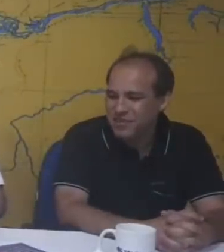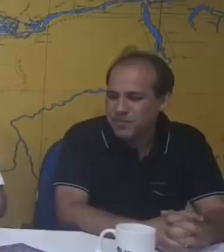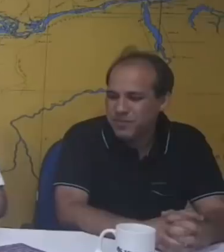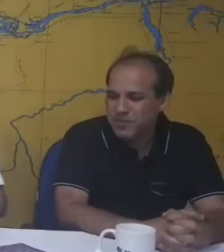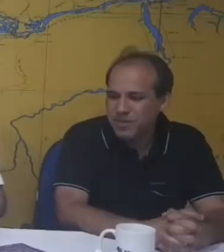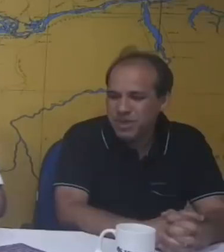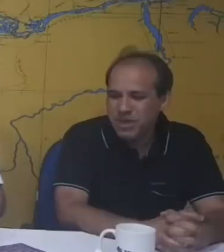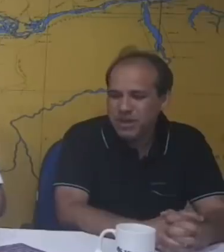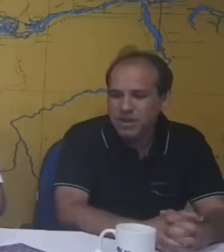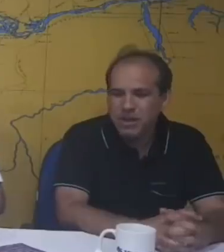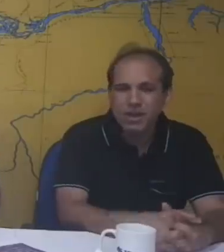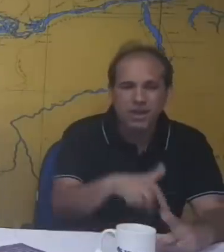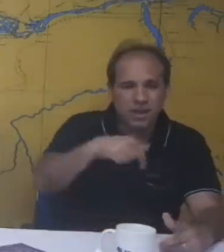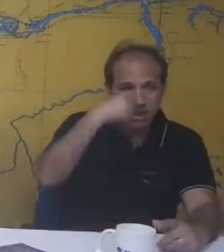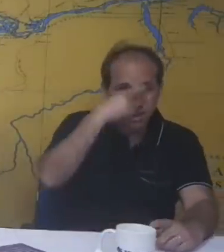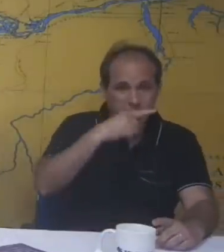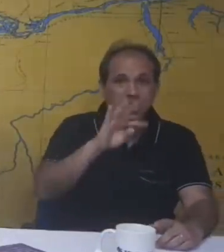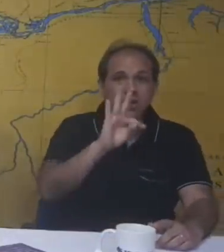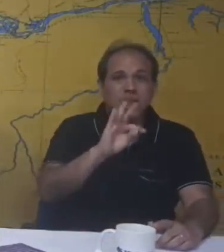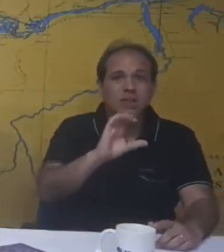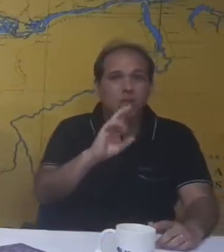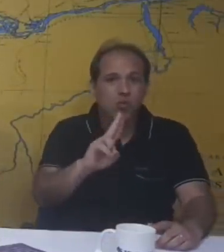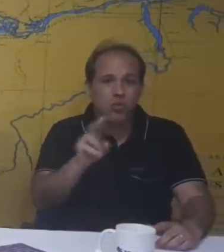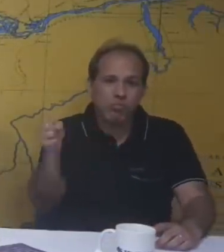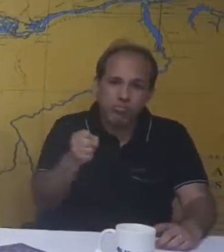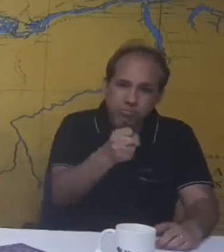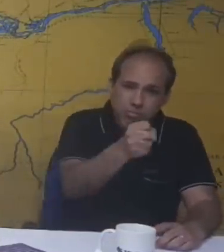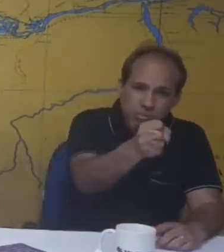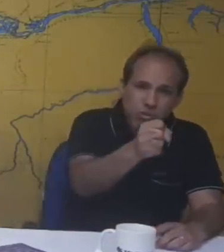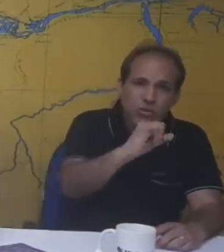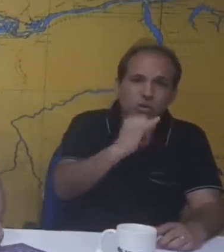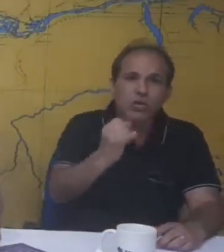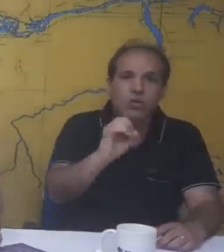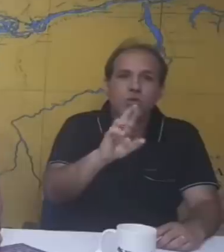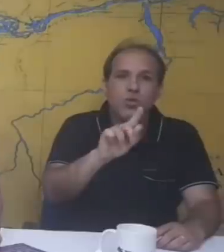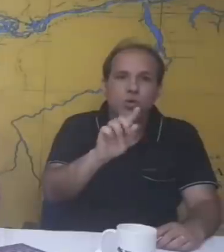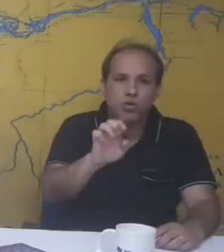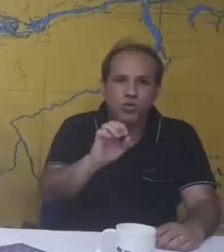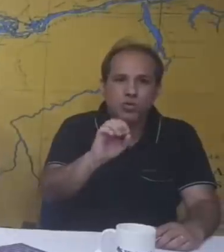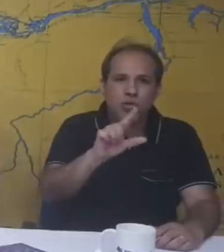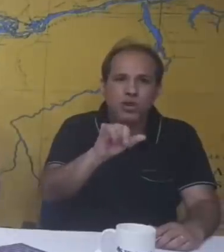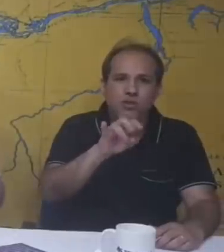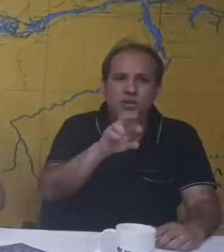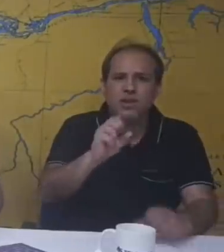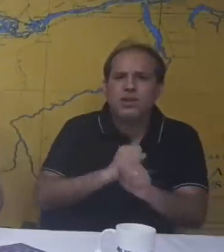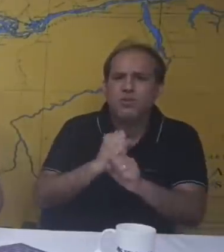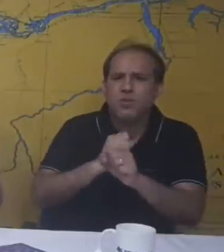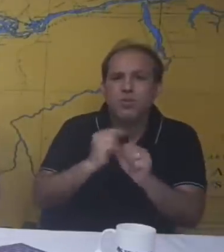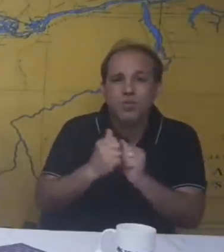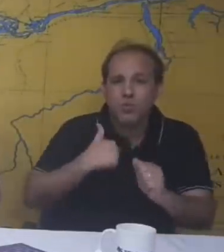Bem, indicamos essa semana para o TCU. Jorge Oliveira trabalha comigo mais de 10